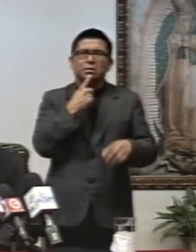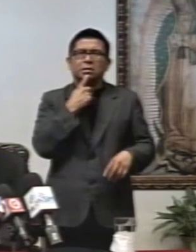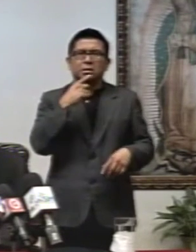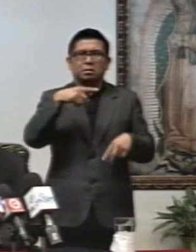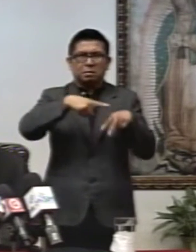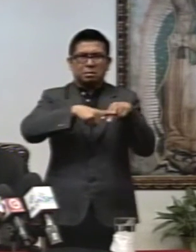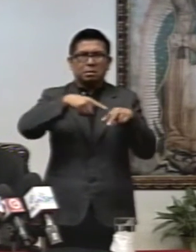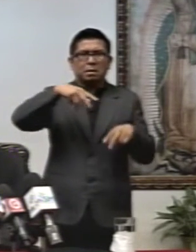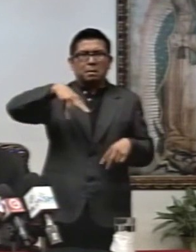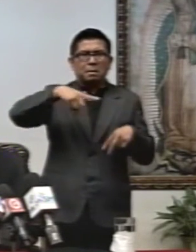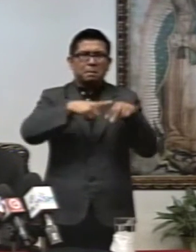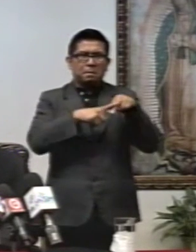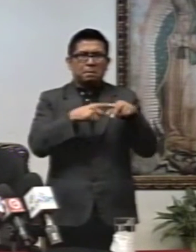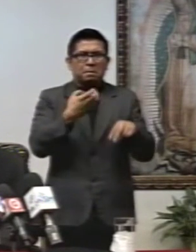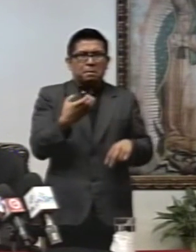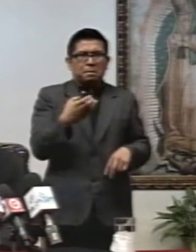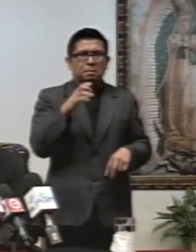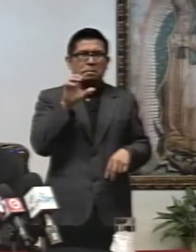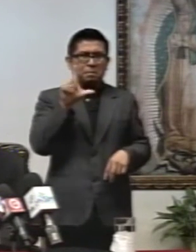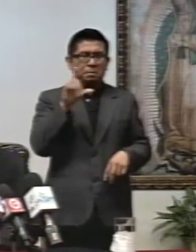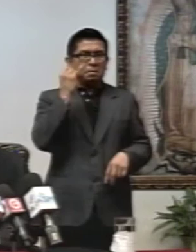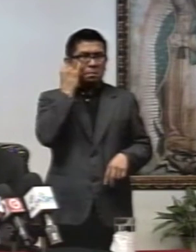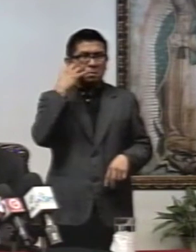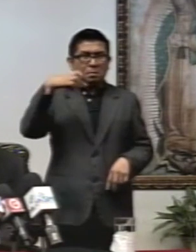aquel múltiple asesinato,